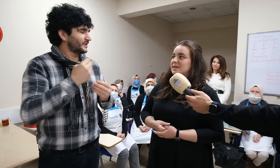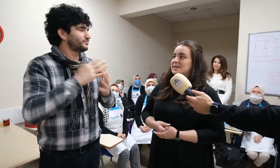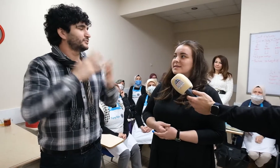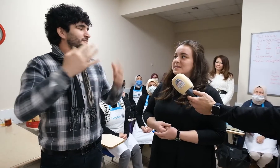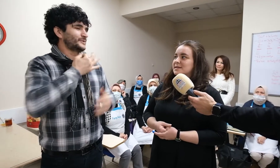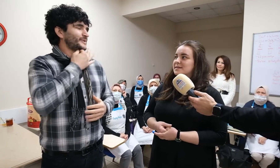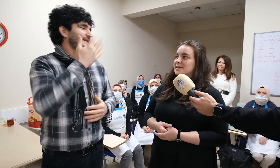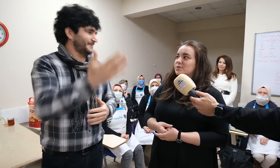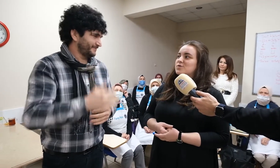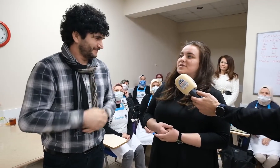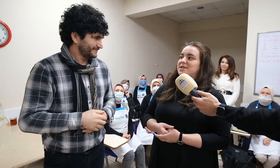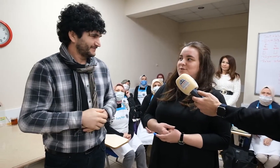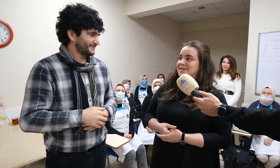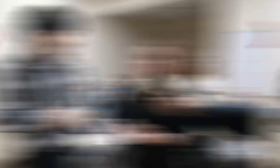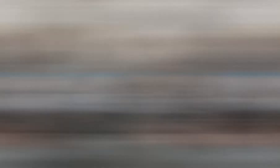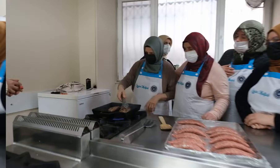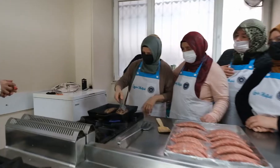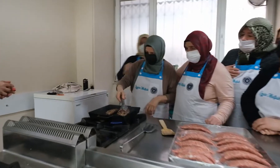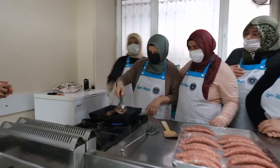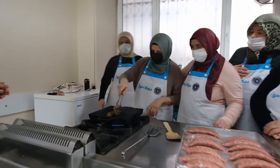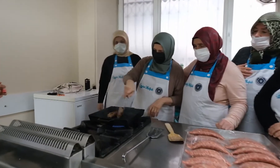Büyükşehir Belediyesi'nin desteklerinden dolayı çok teşekkür ederim.